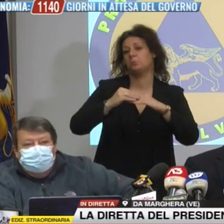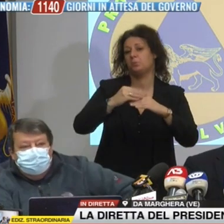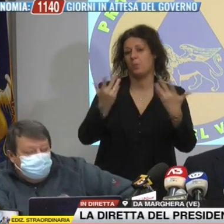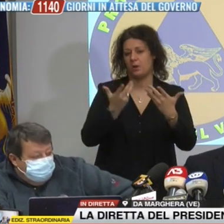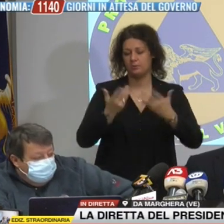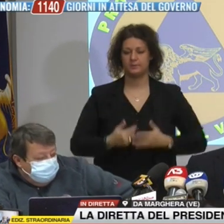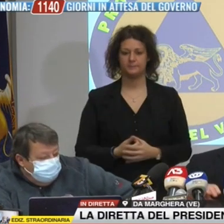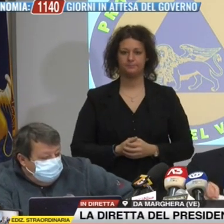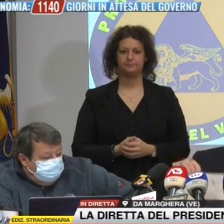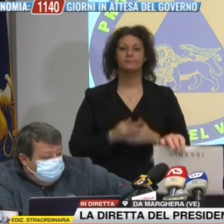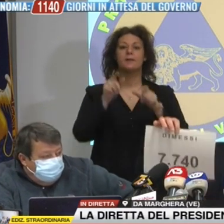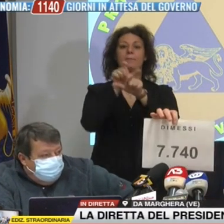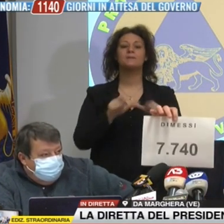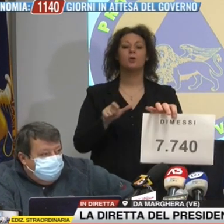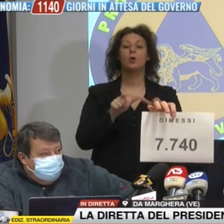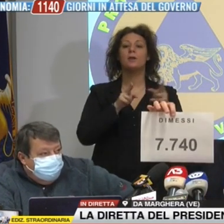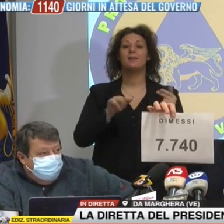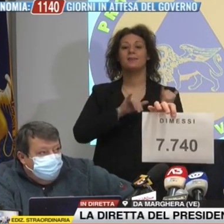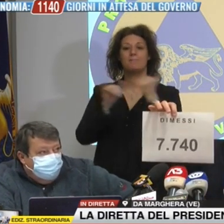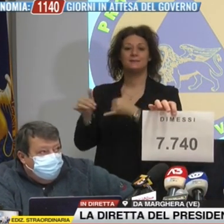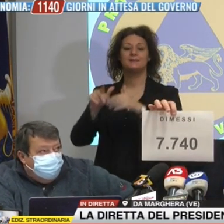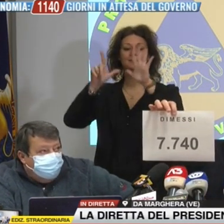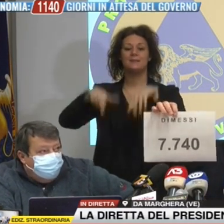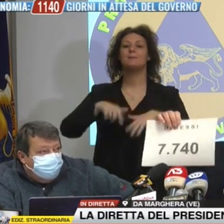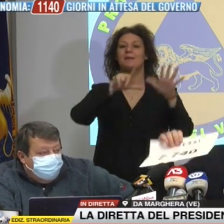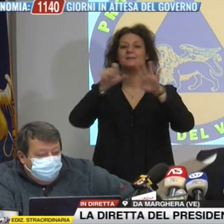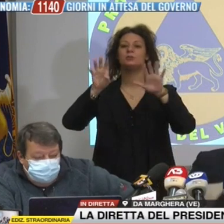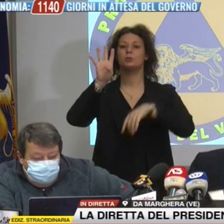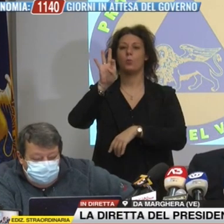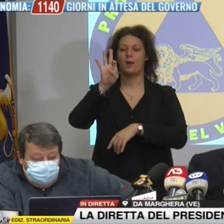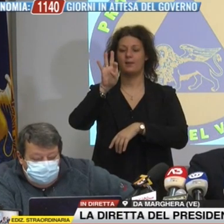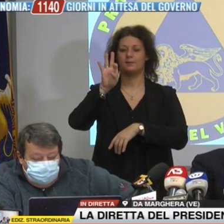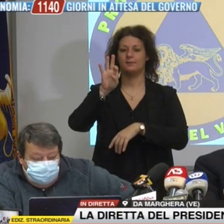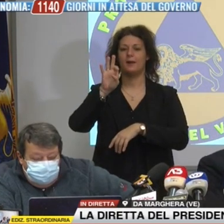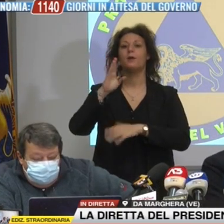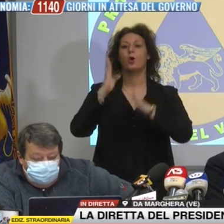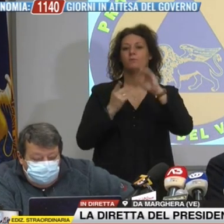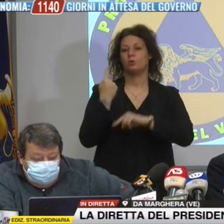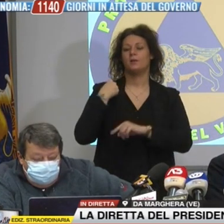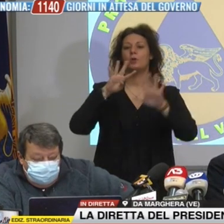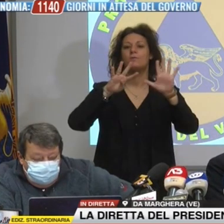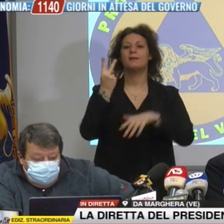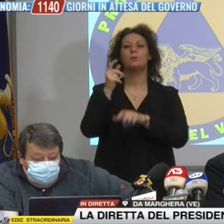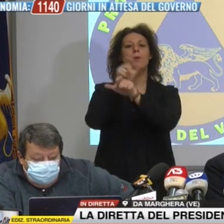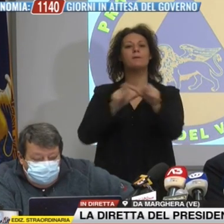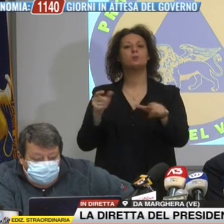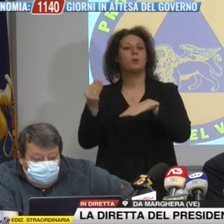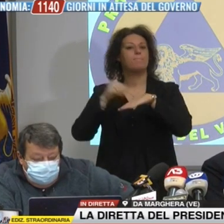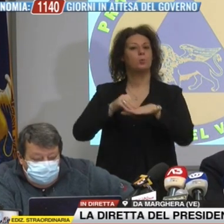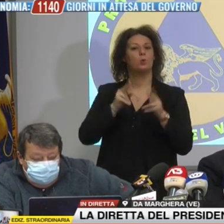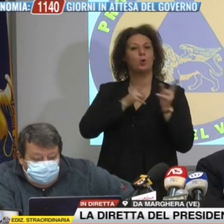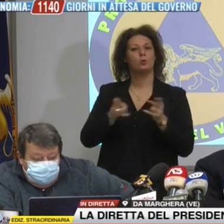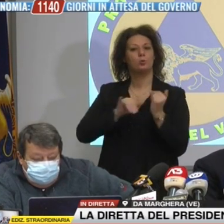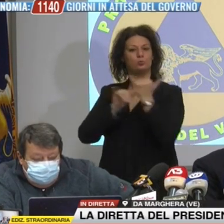I dimessi sono 7.740 più 92. Allora, due